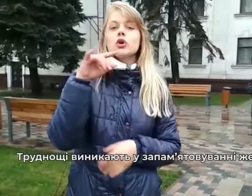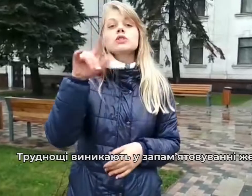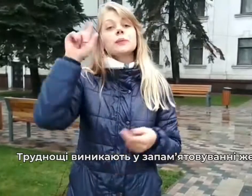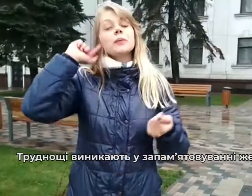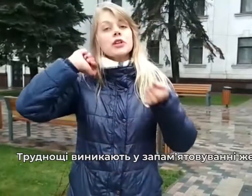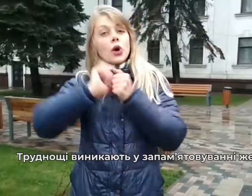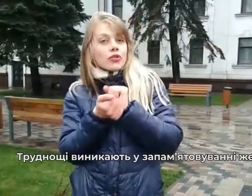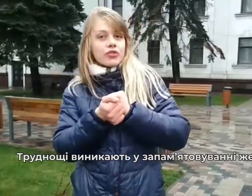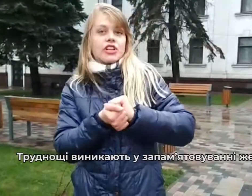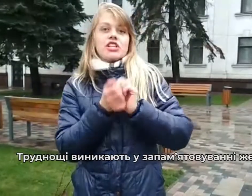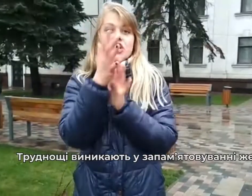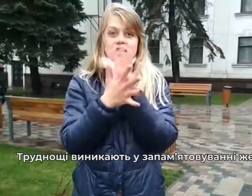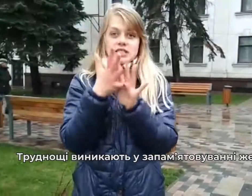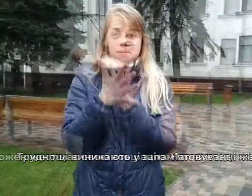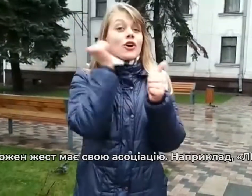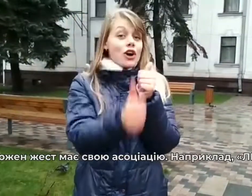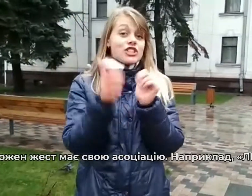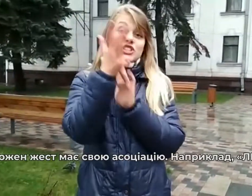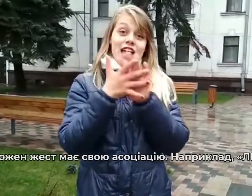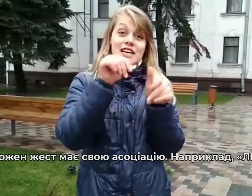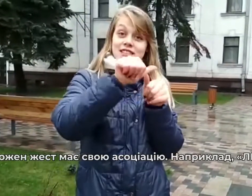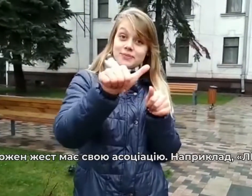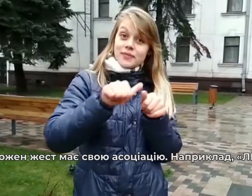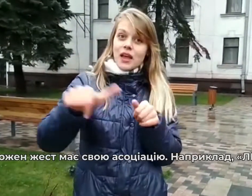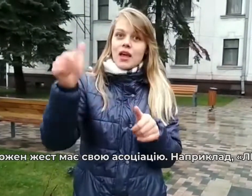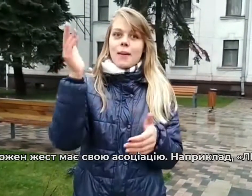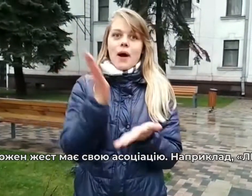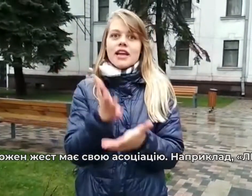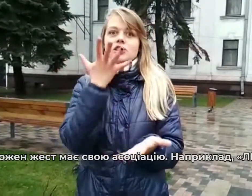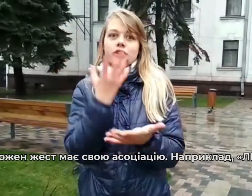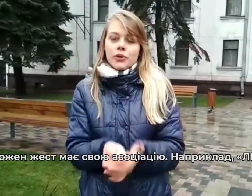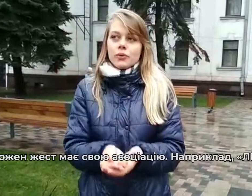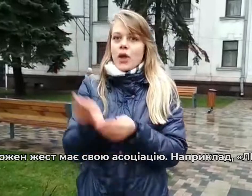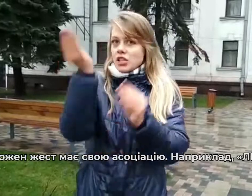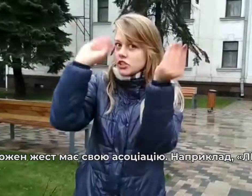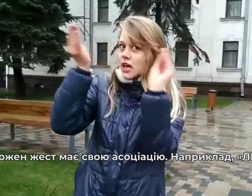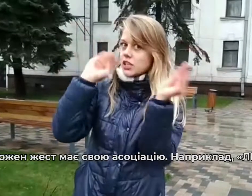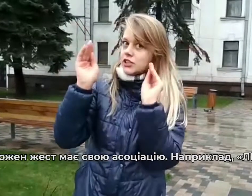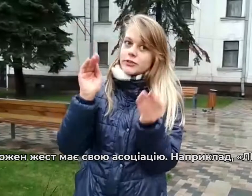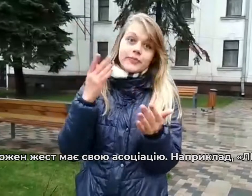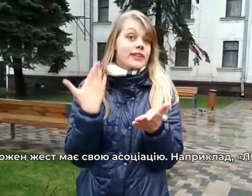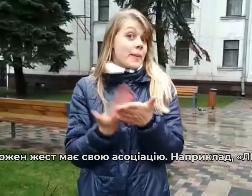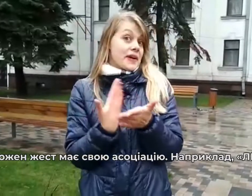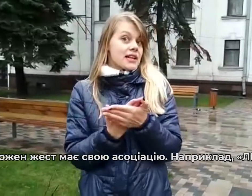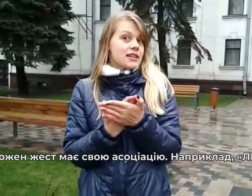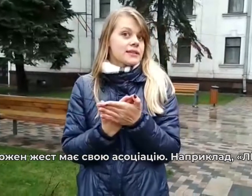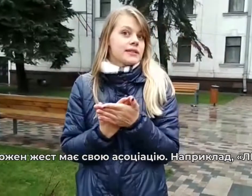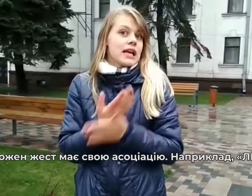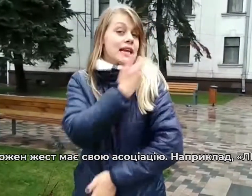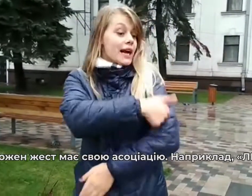у запам'ятовуванні жесту. Кожен жест має свою асоціацію. Наприклад,